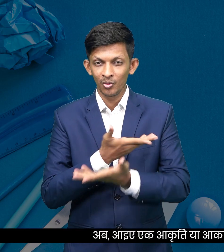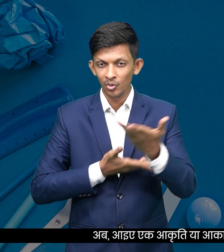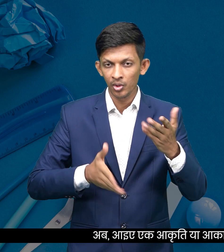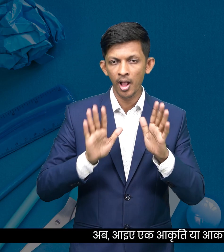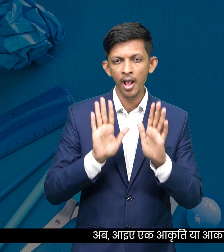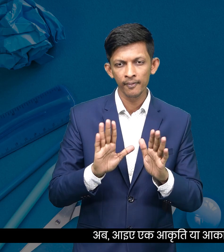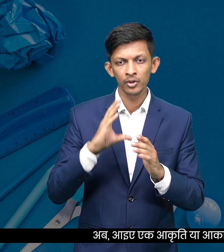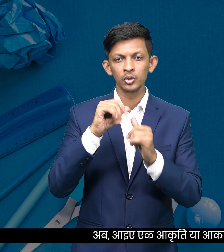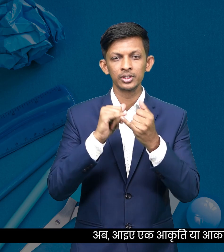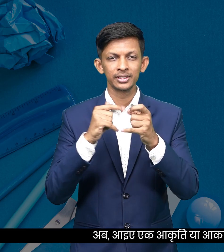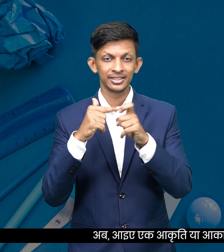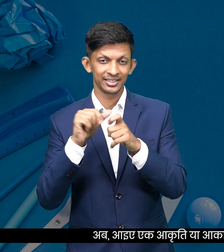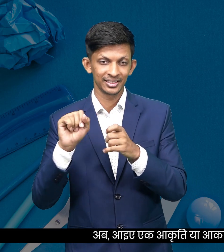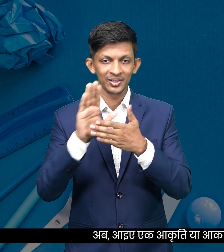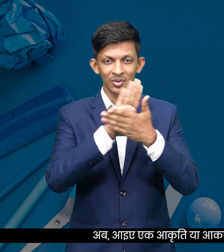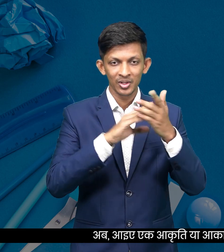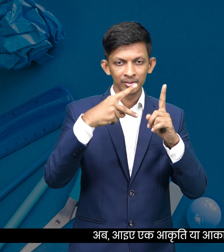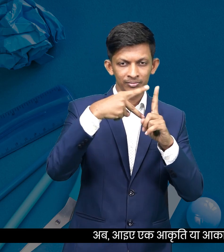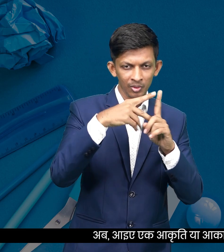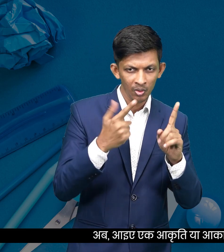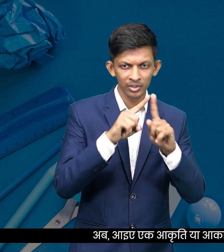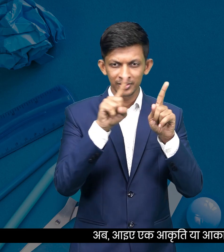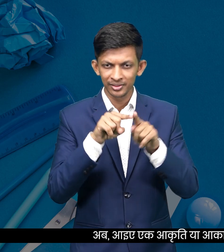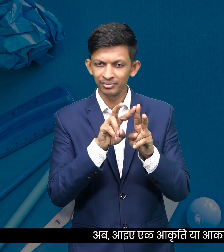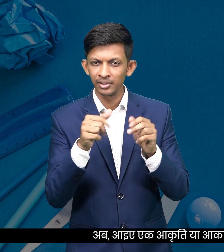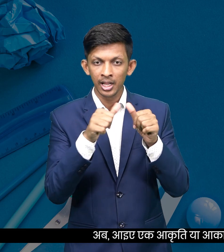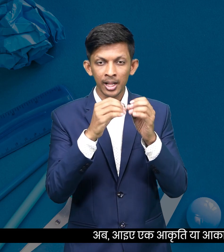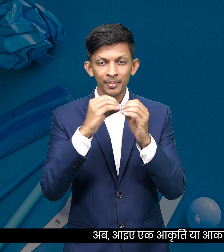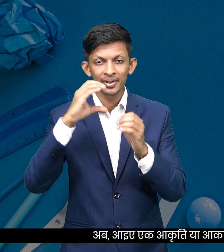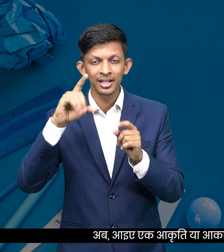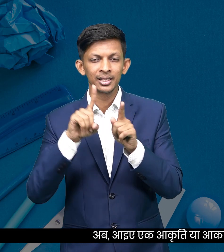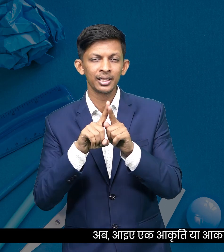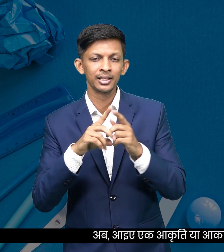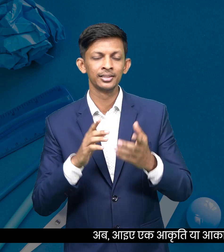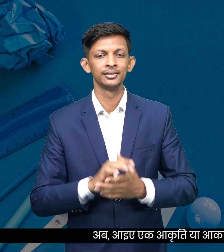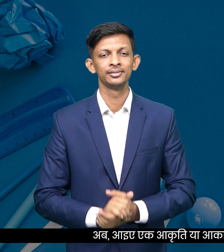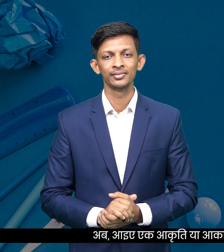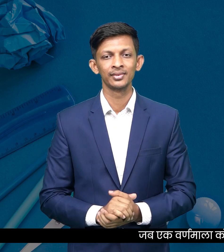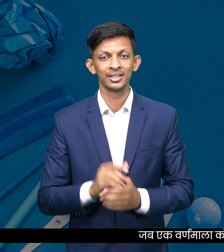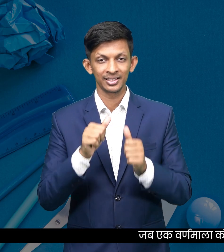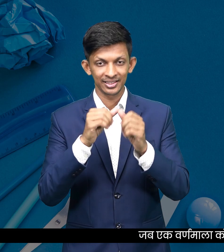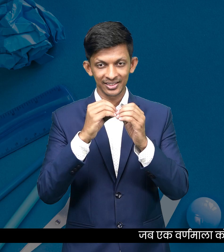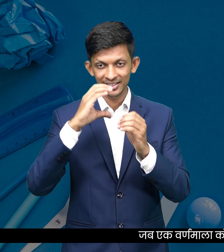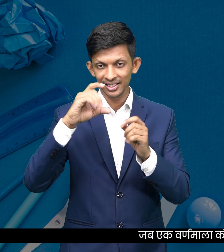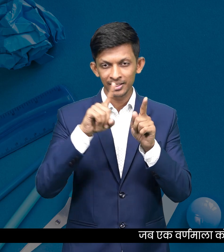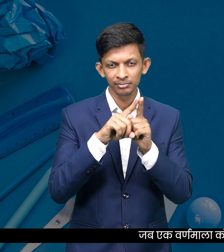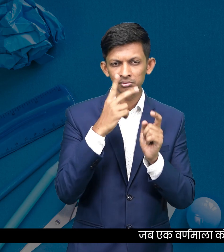अब आइए एक आकृति या आकार या एक वर्णमाला की स्थिति ले। जब एक वर्णमाला